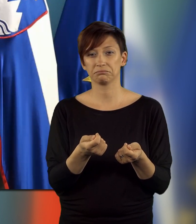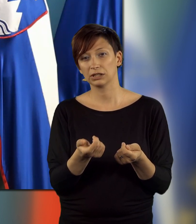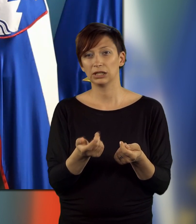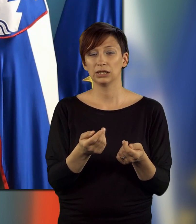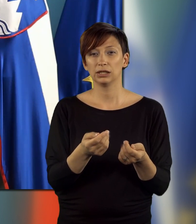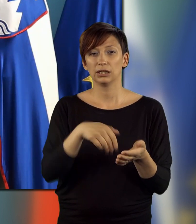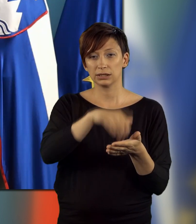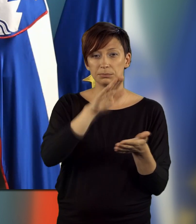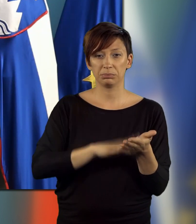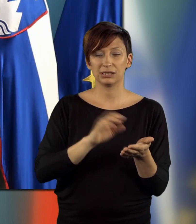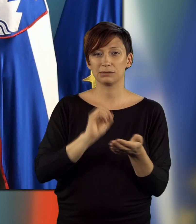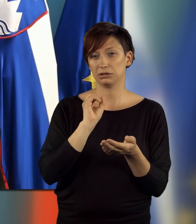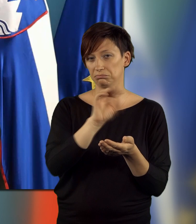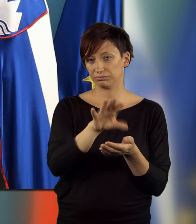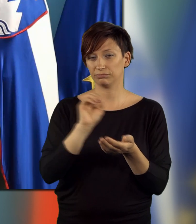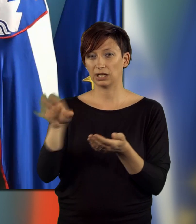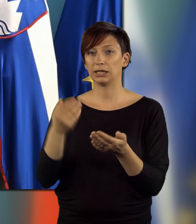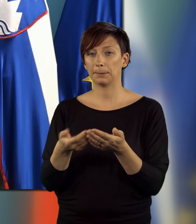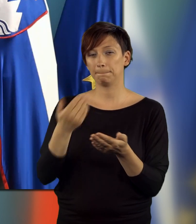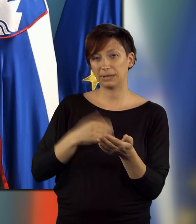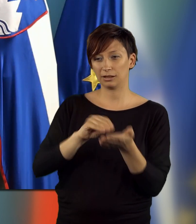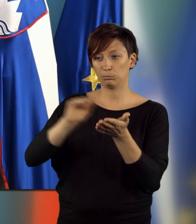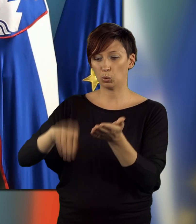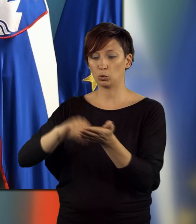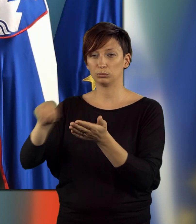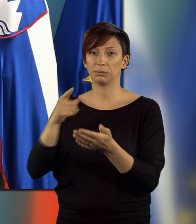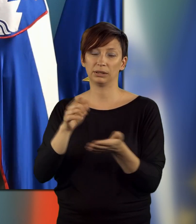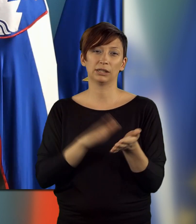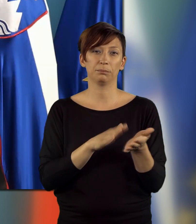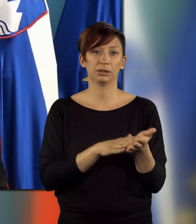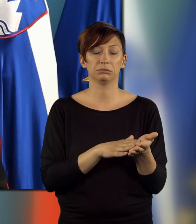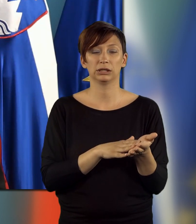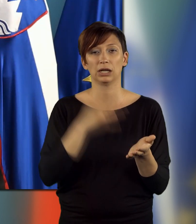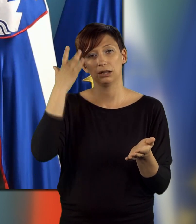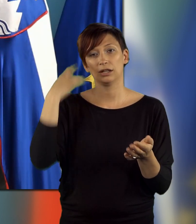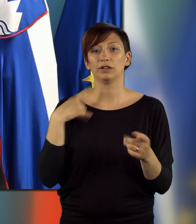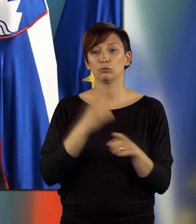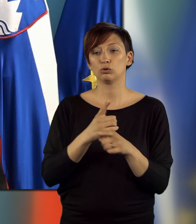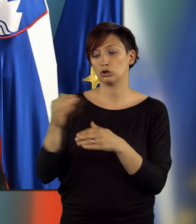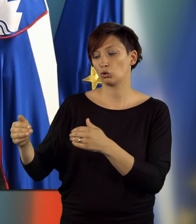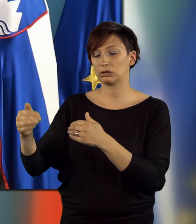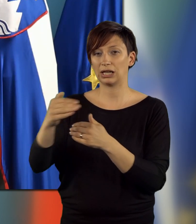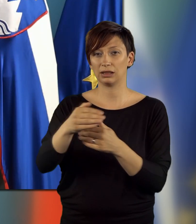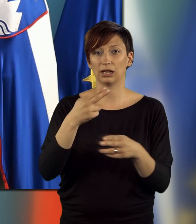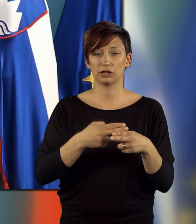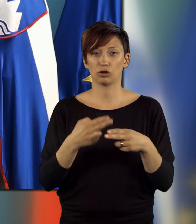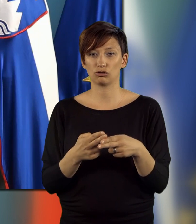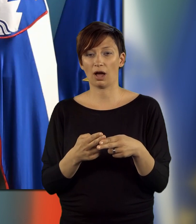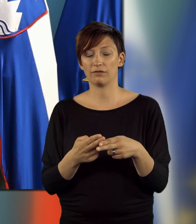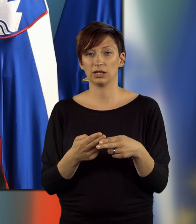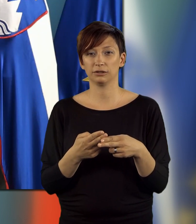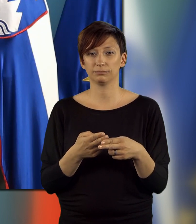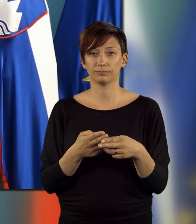zagotovili bodisi s pismi nameri ali z nekimi predpogodbami, da bi recimo, ne vem, tudi sosednje